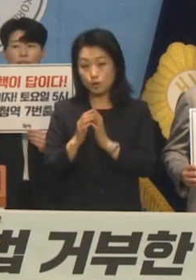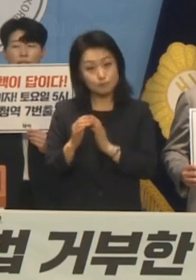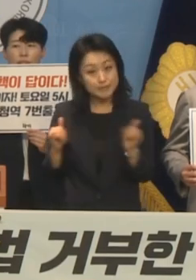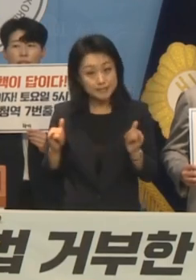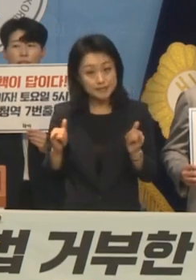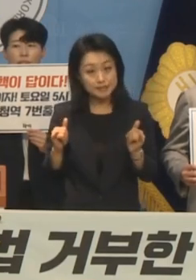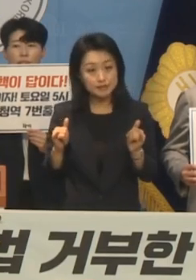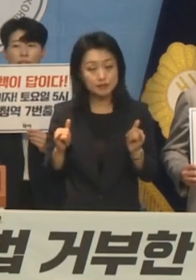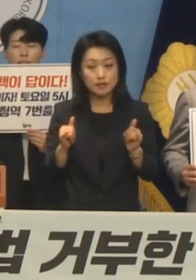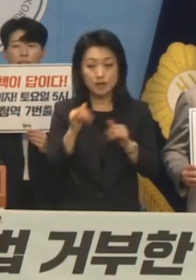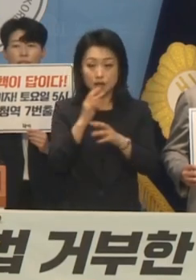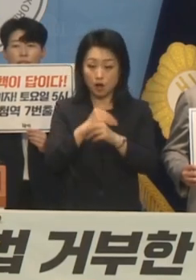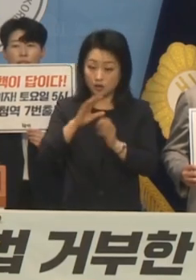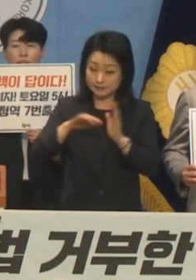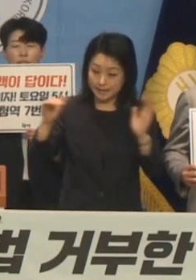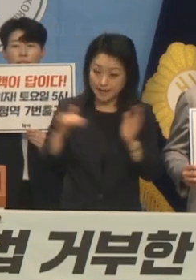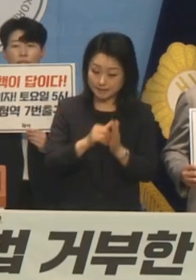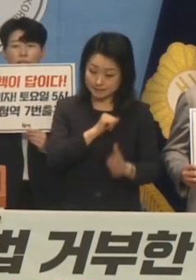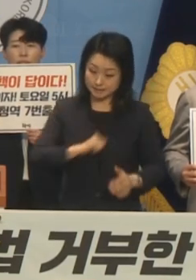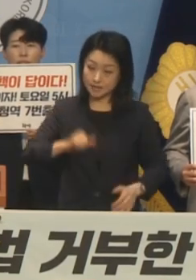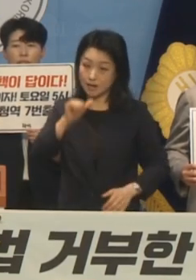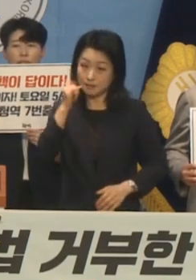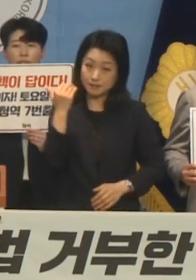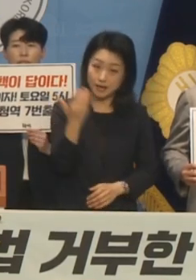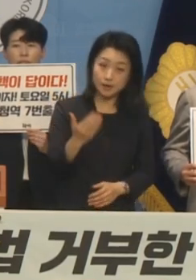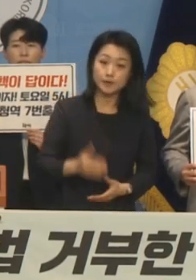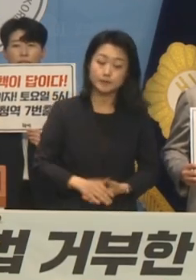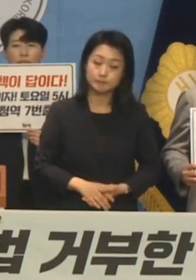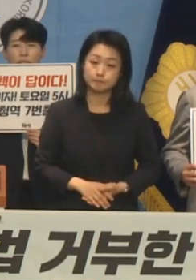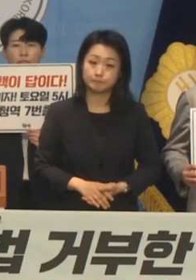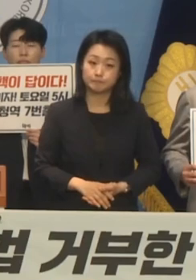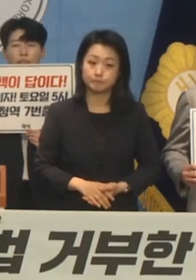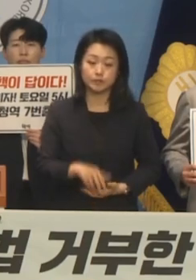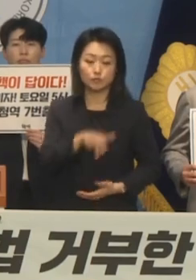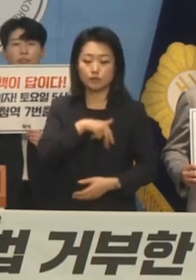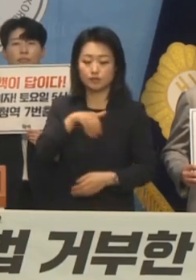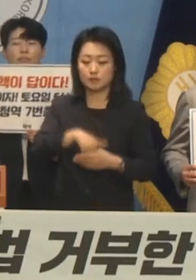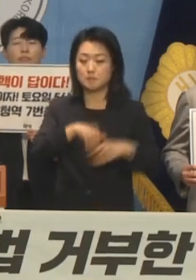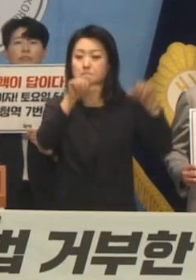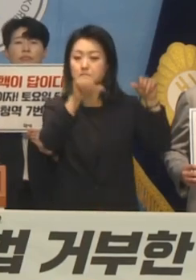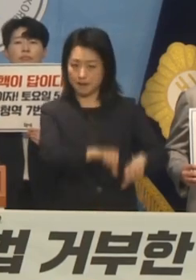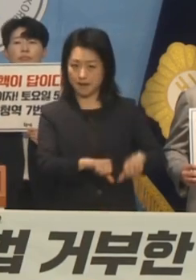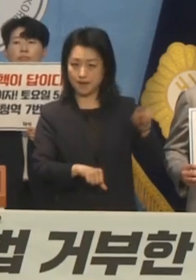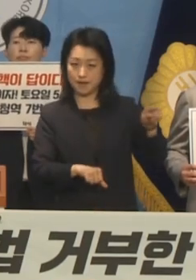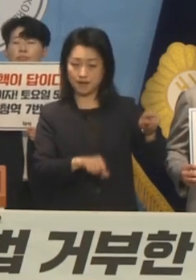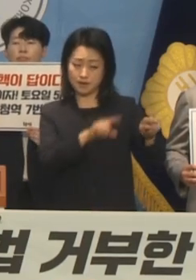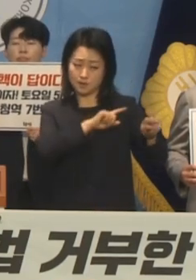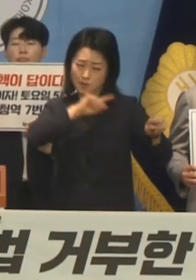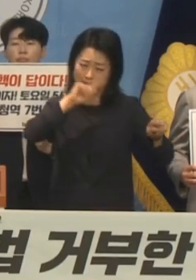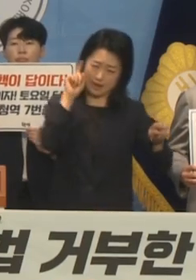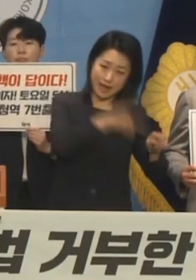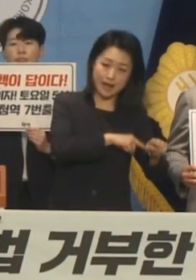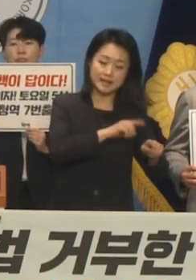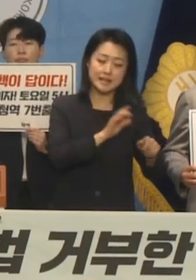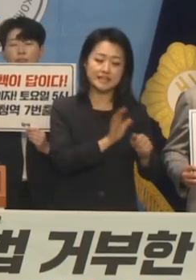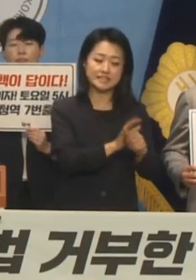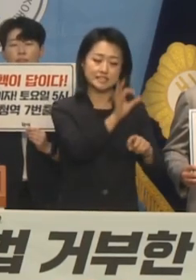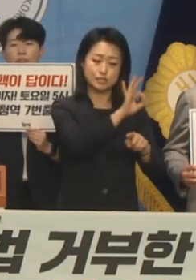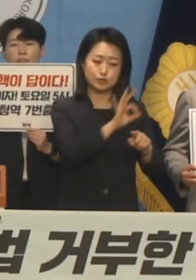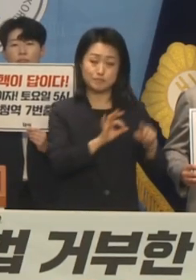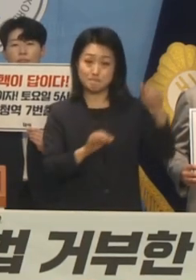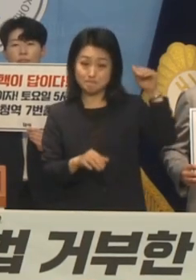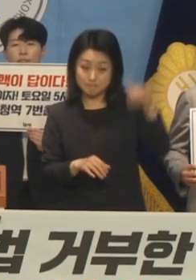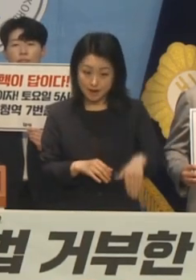국민들이 언제까지 참아야 합니까? 총선 참패와 최악의 지지율 속에서도